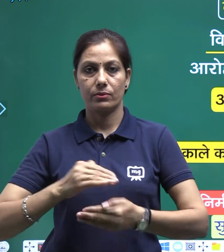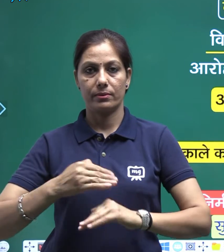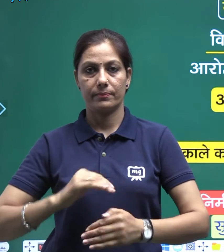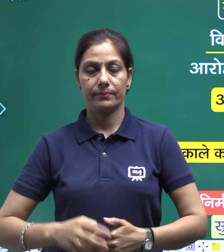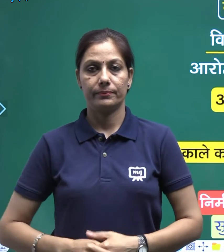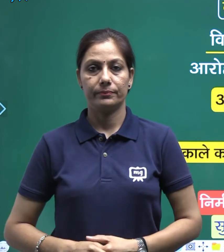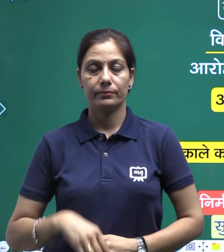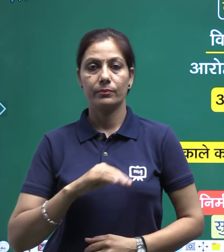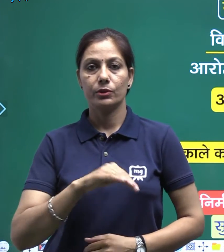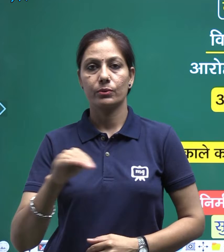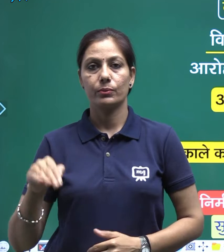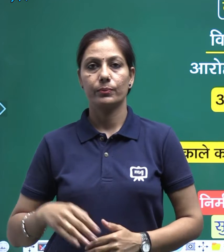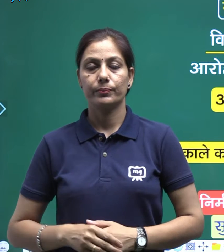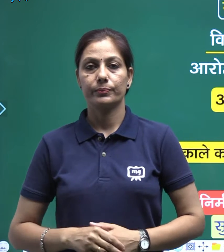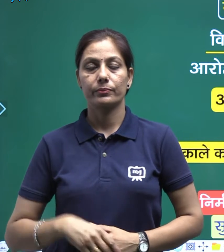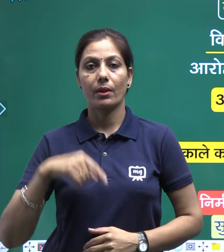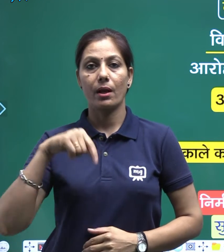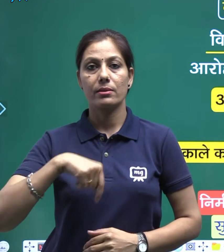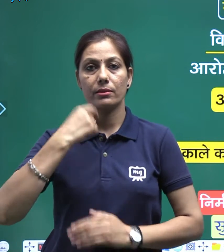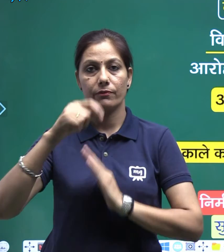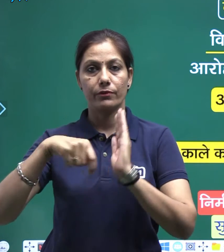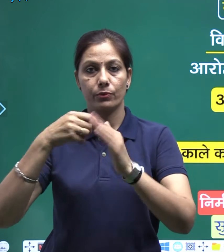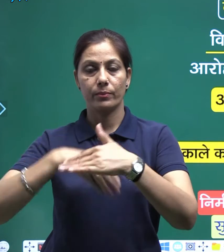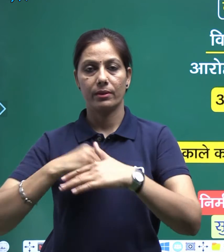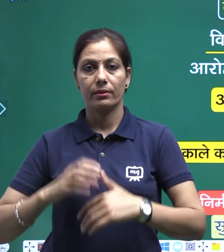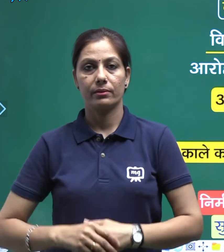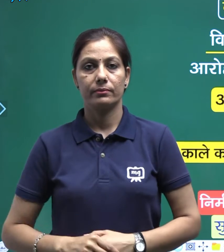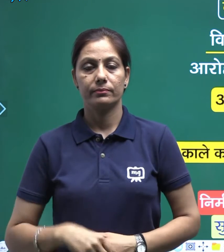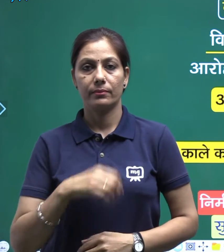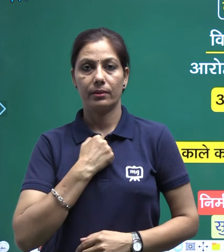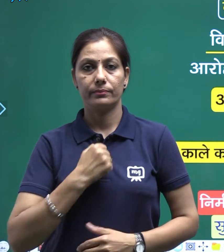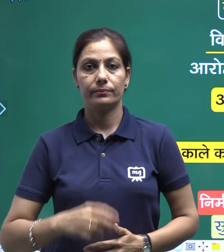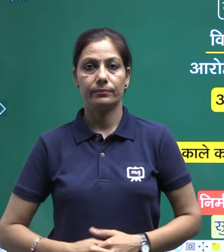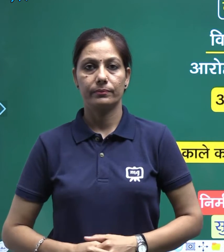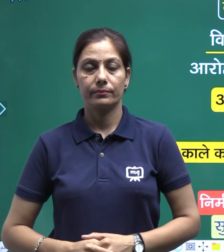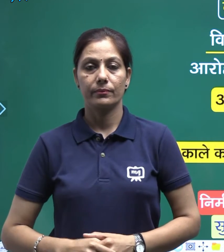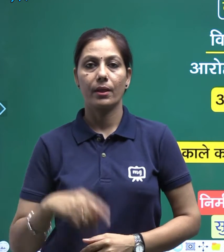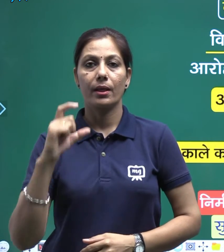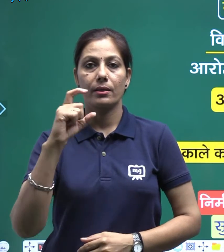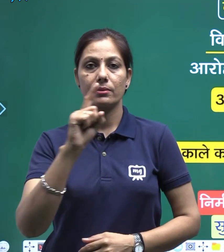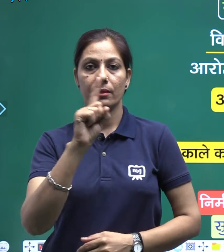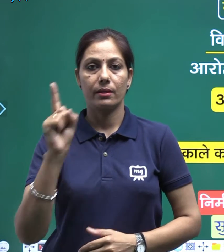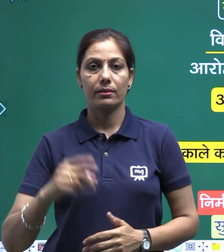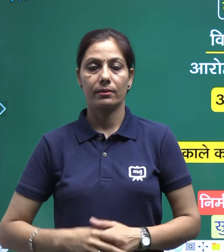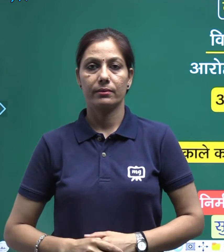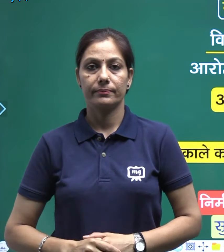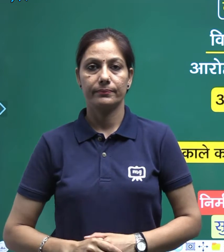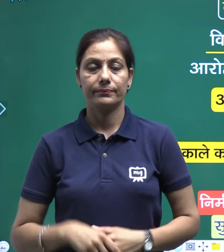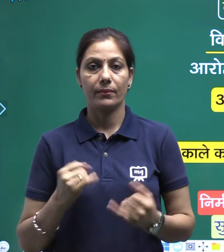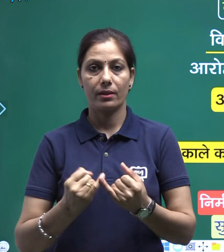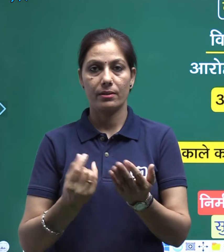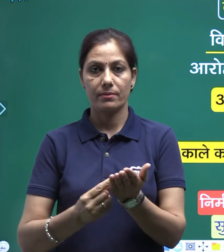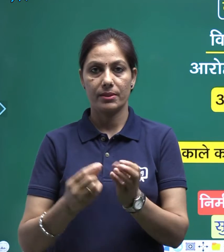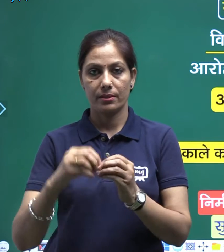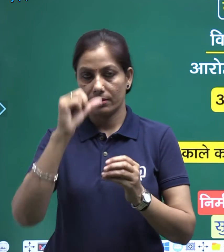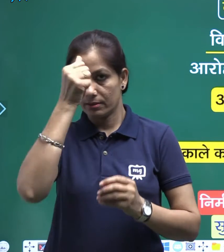चौधरी। बच्चों, आज के वीडियो में हम कक्षा 11 की हिंदी